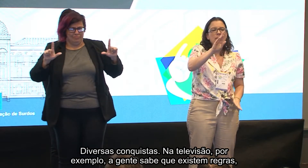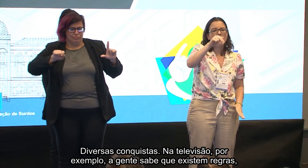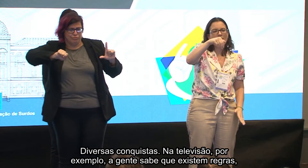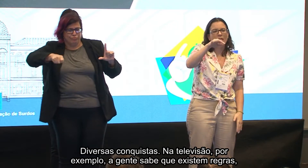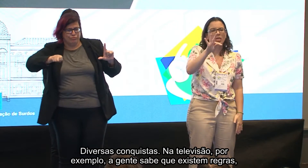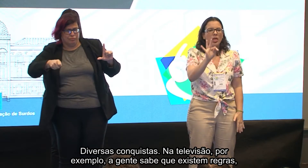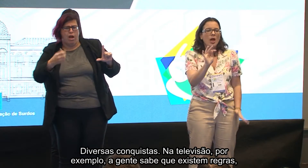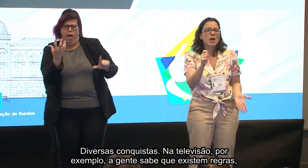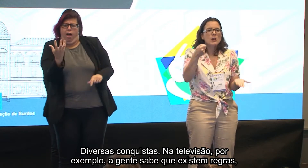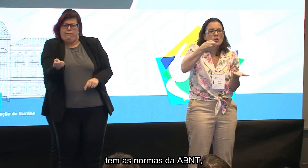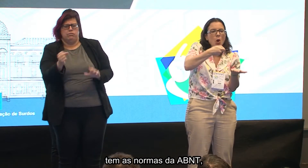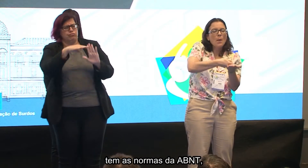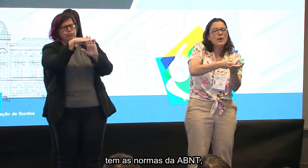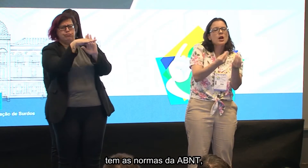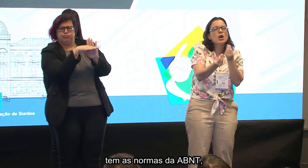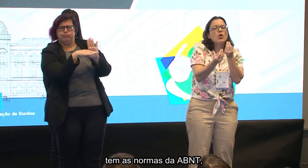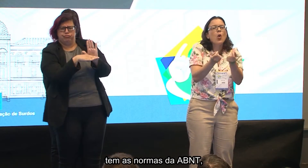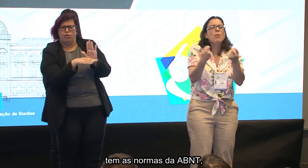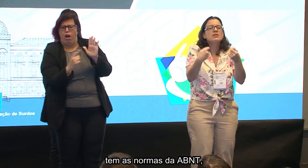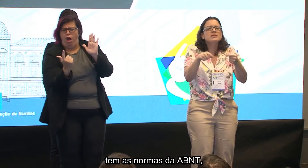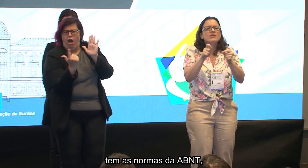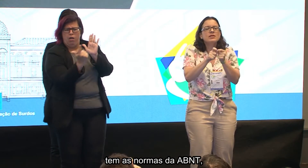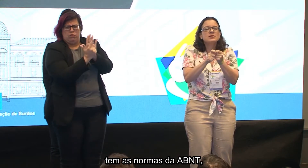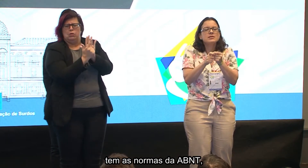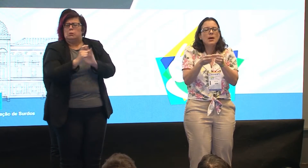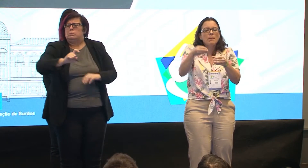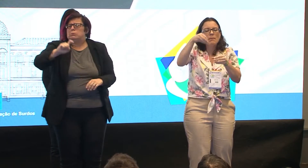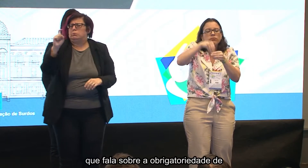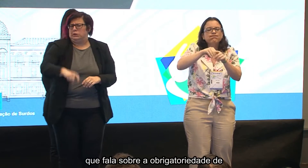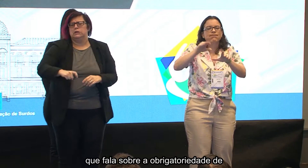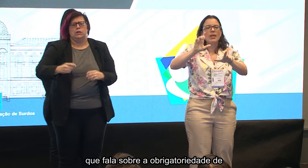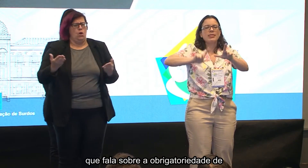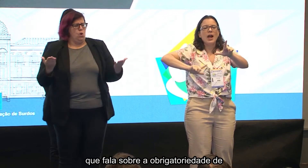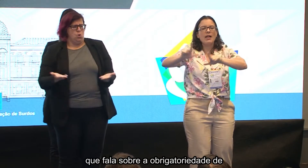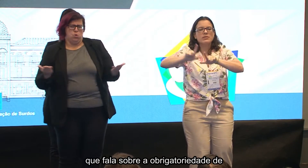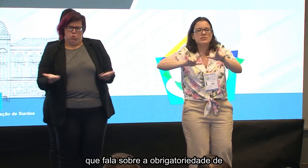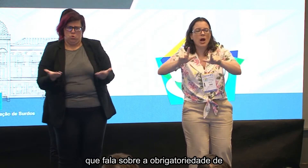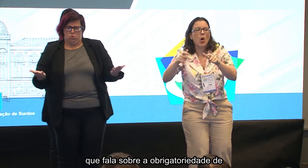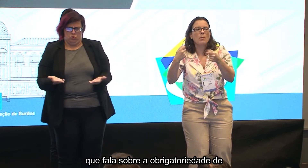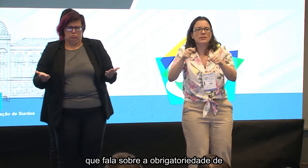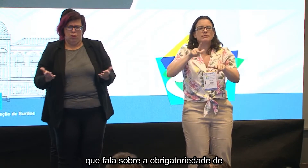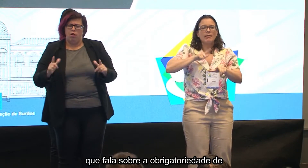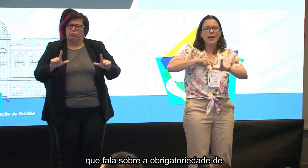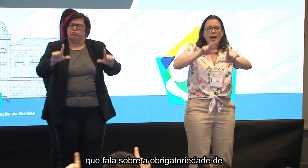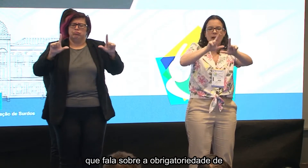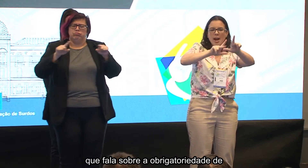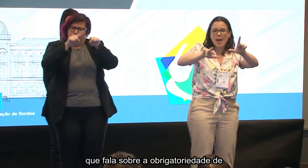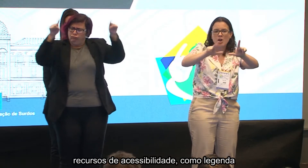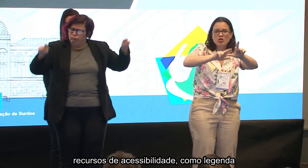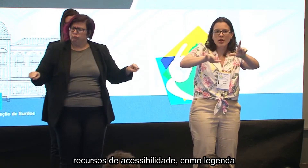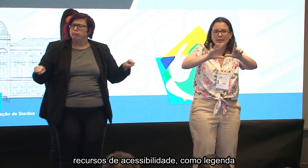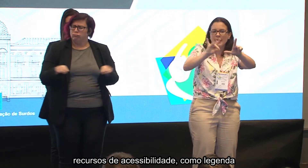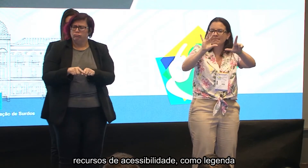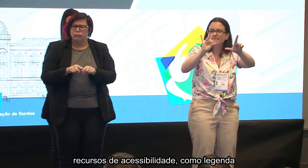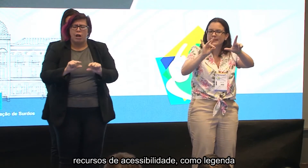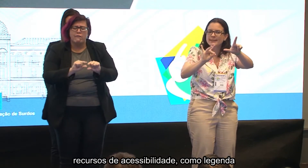existem regras, tem as normas da BNT, que fala sobre a obrigatoriedade de recursos de